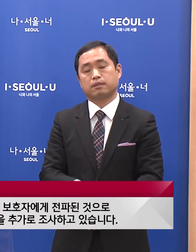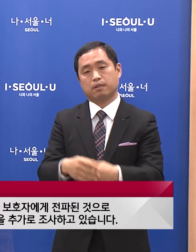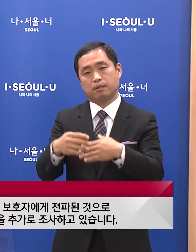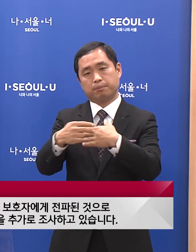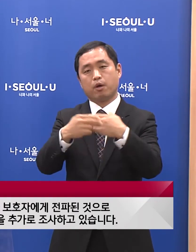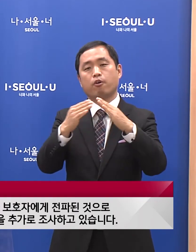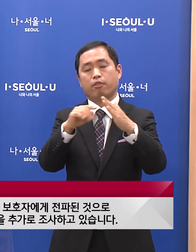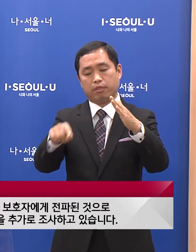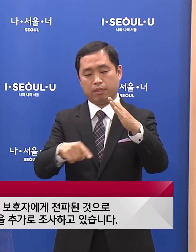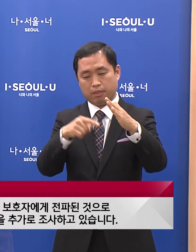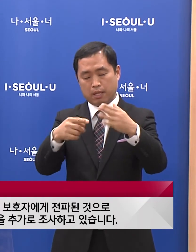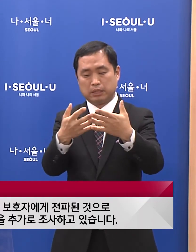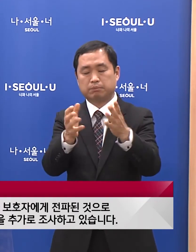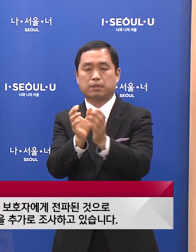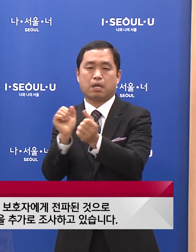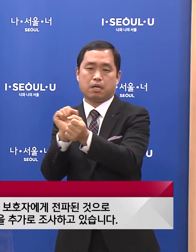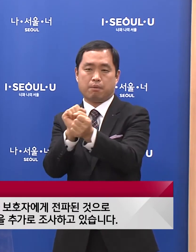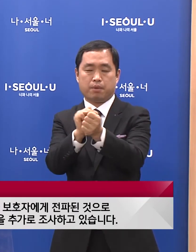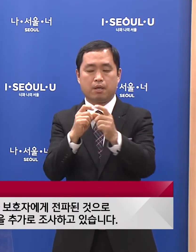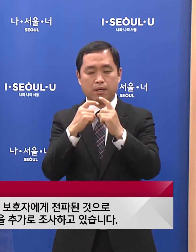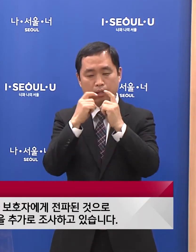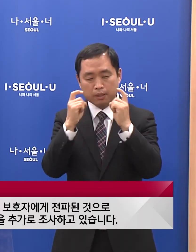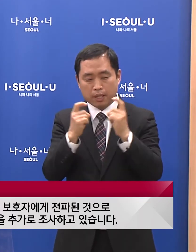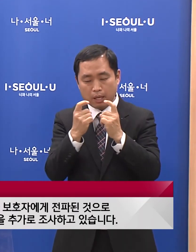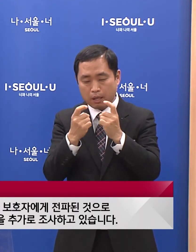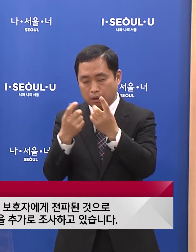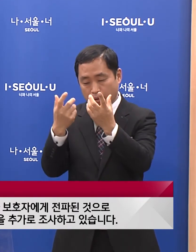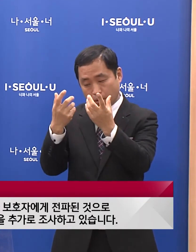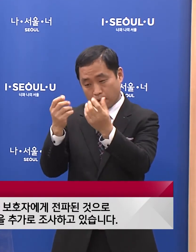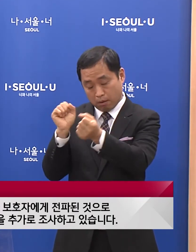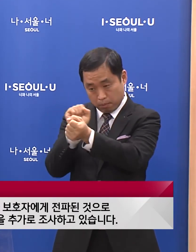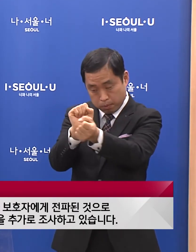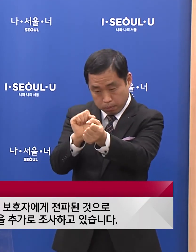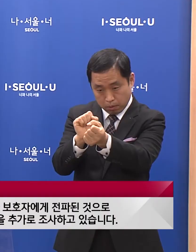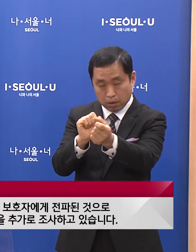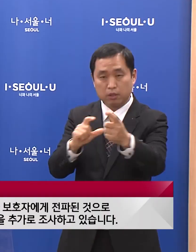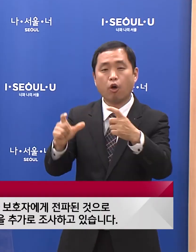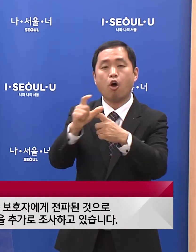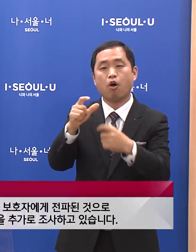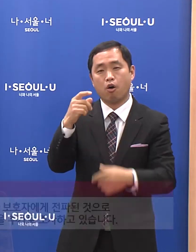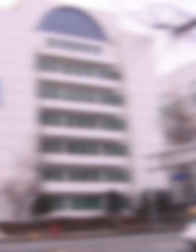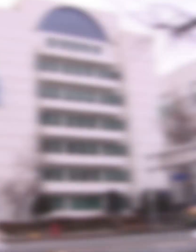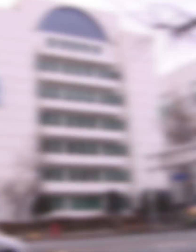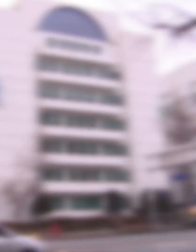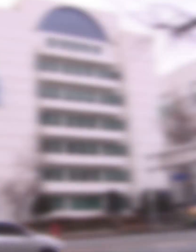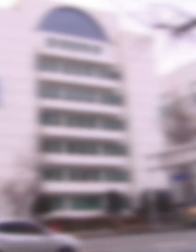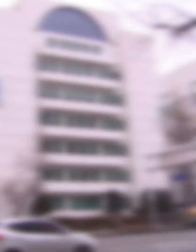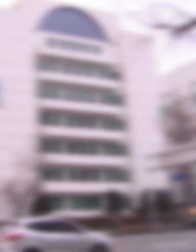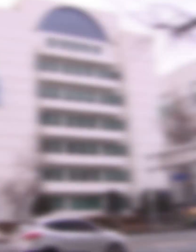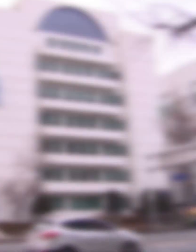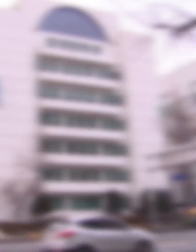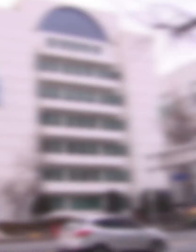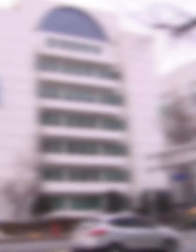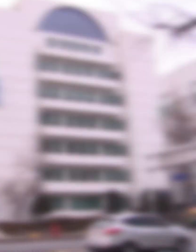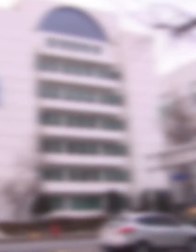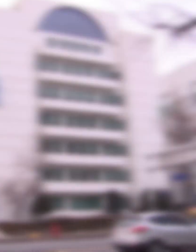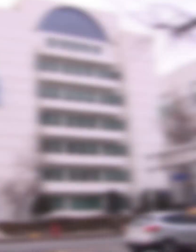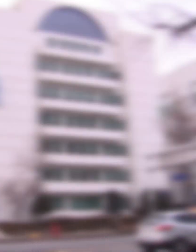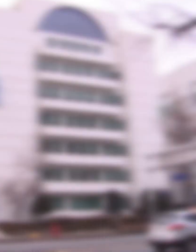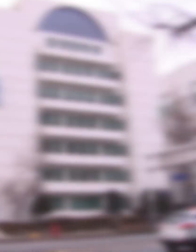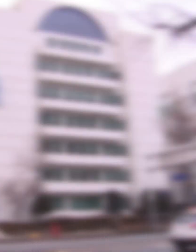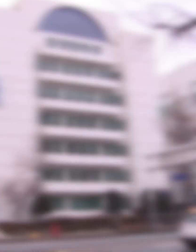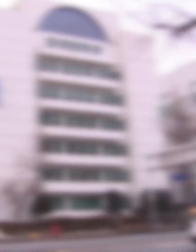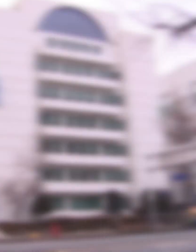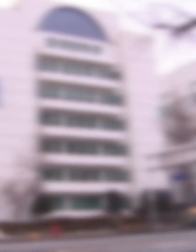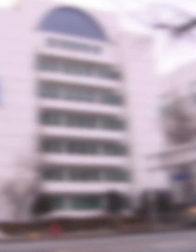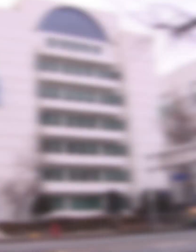내 집단 발생과 개별 사례 연관성을 추가 조사 중입니다 방역당국은 해당 시설을 코오트